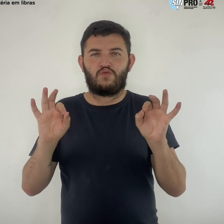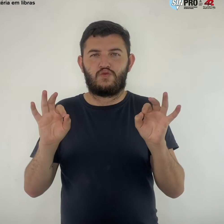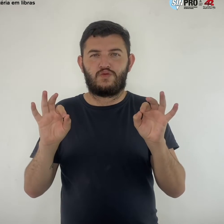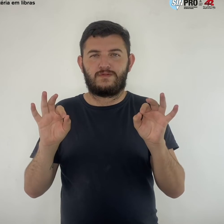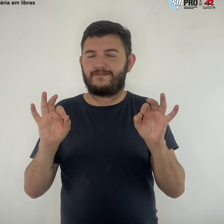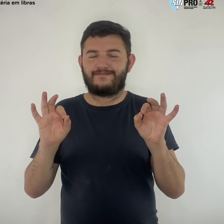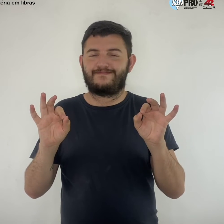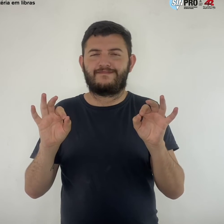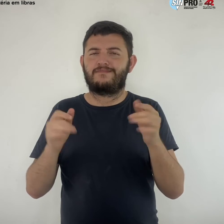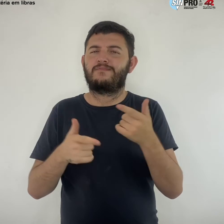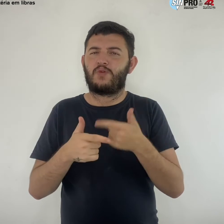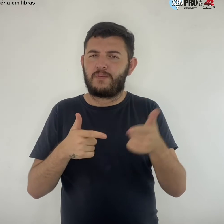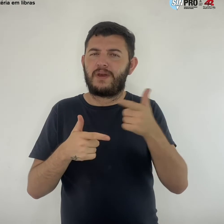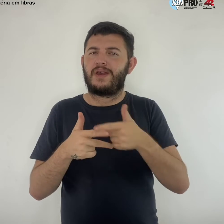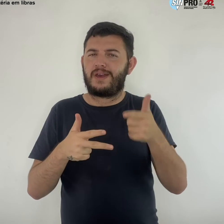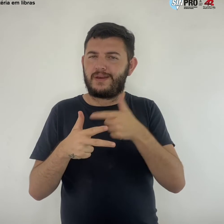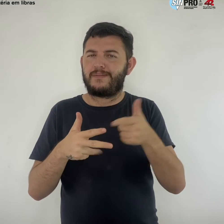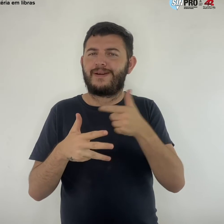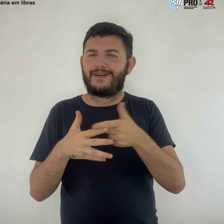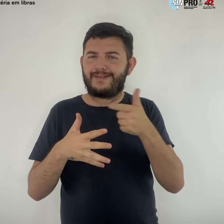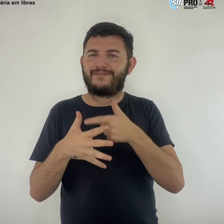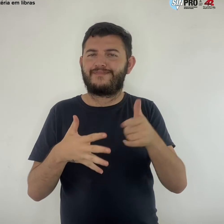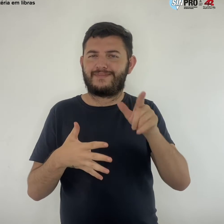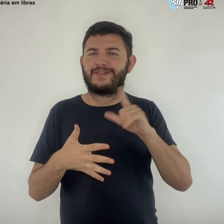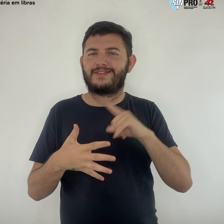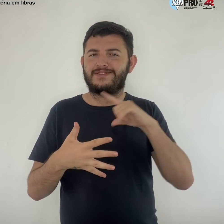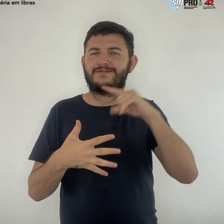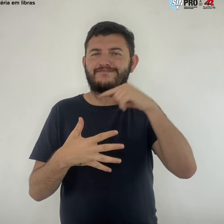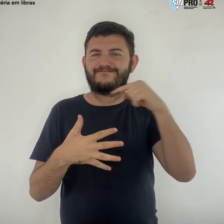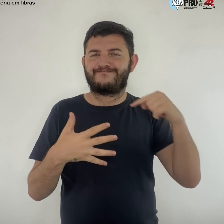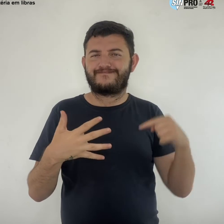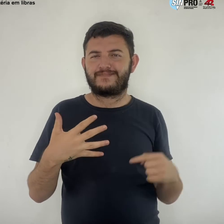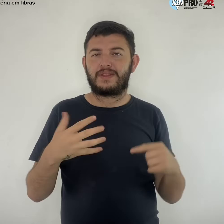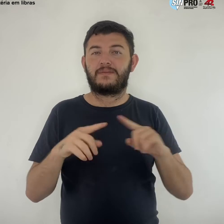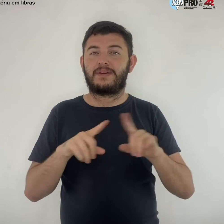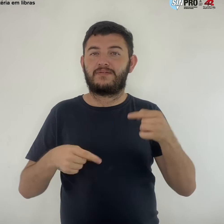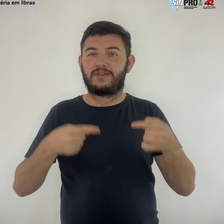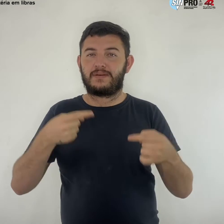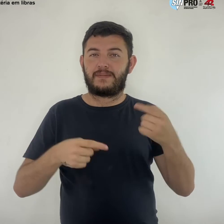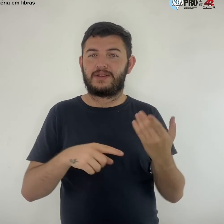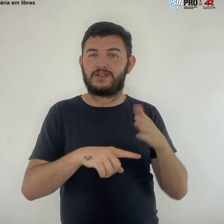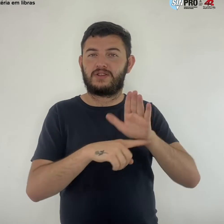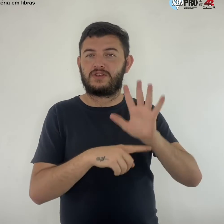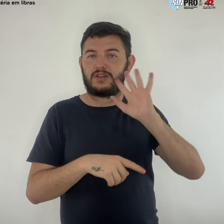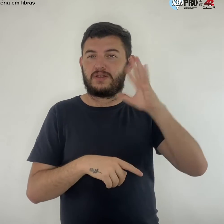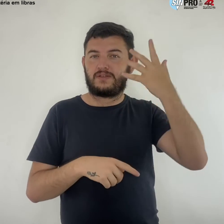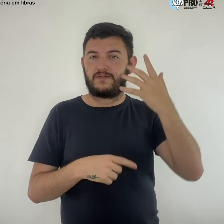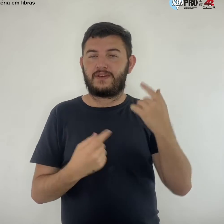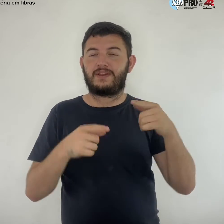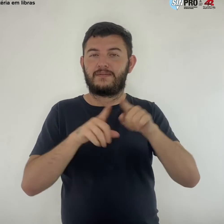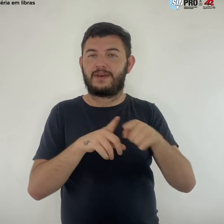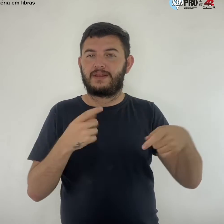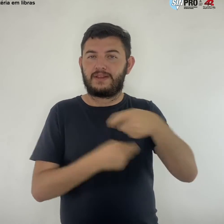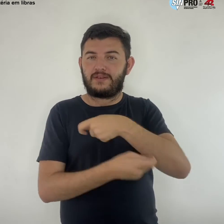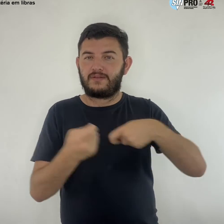era perfeito. Os problemas também eram muitos, mas eram resolvidos com debate, com